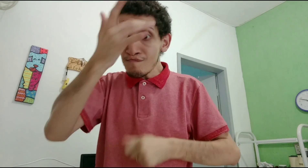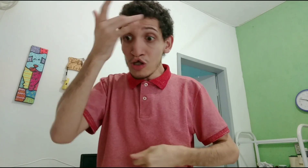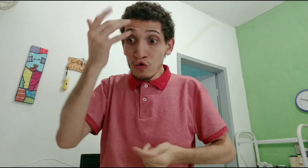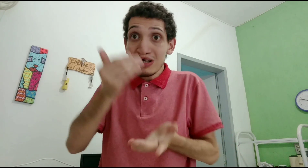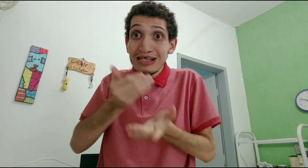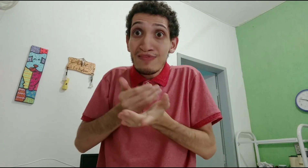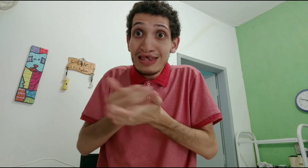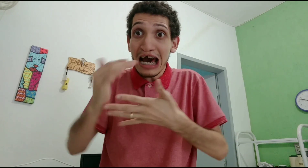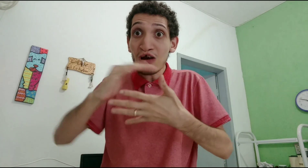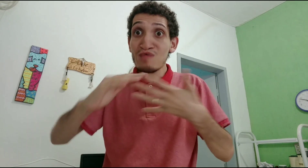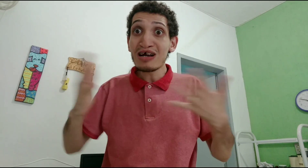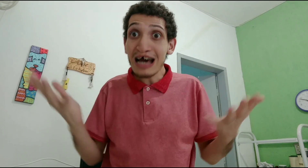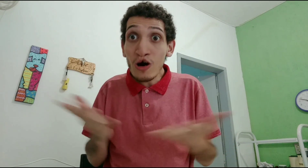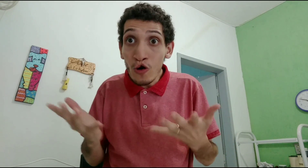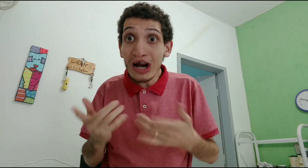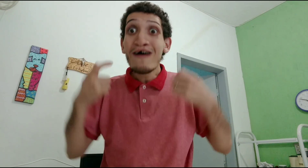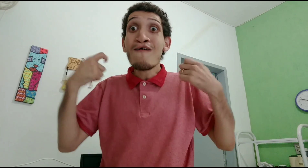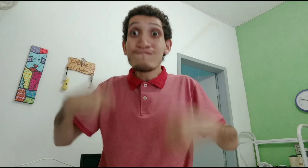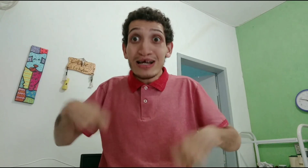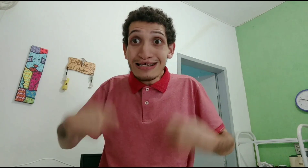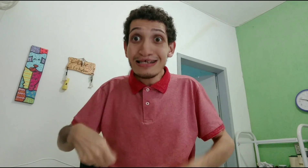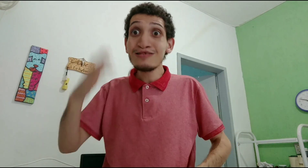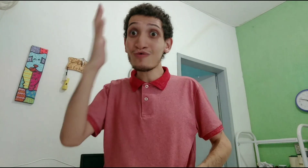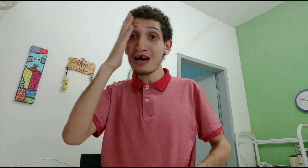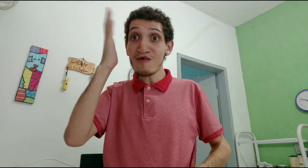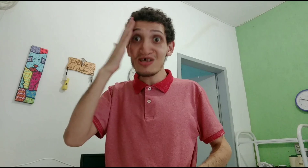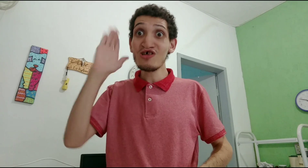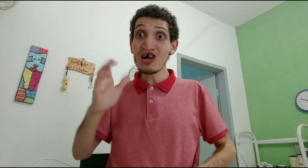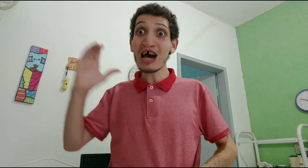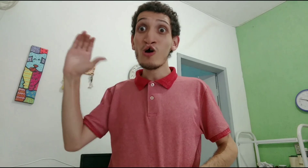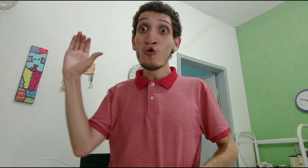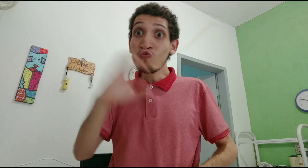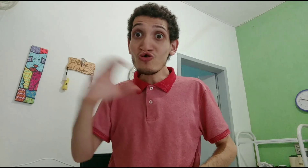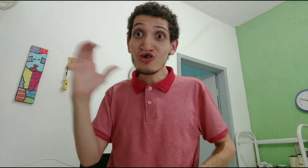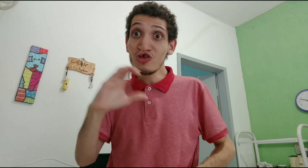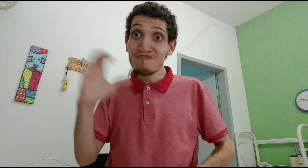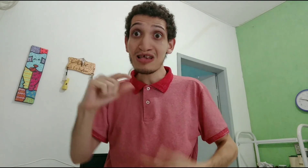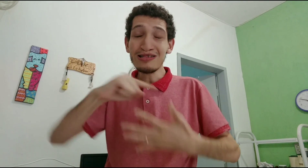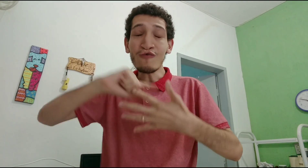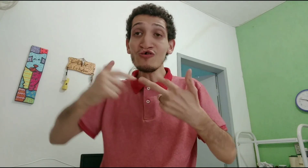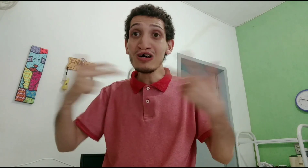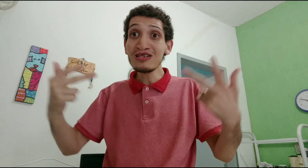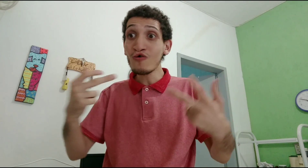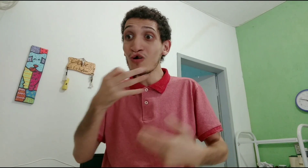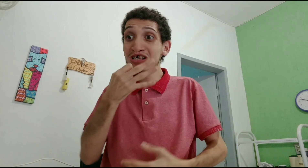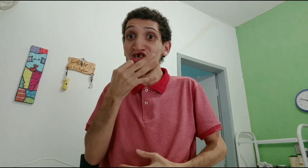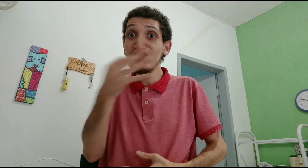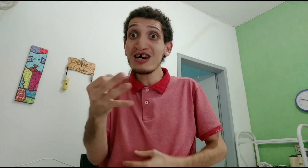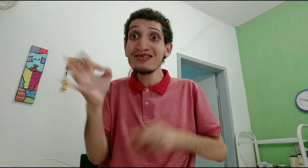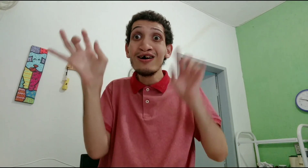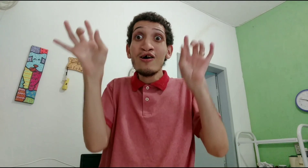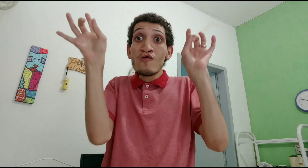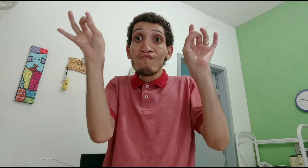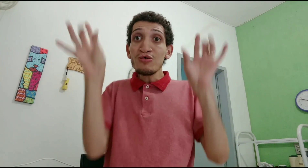as pessoas que iniciaram em Libras agora, precisam saber já o jeito mesmo São algumas coisas, dicas muito